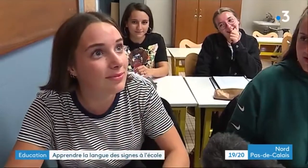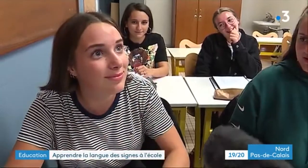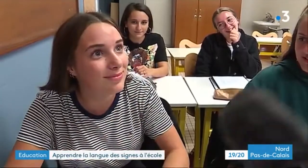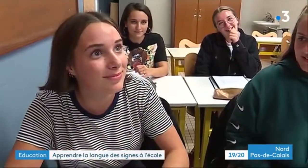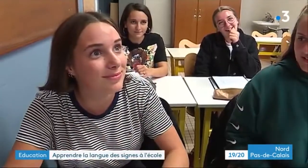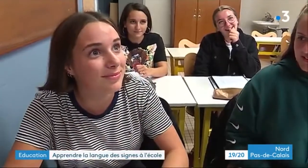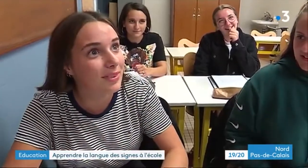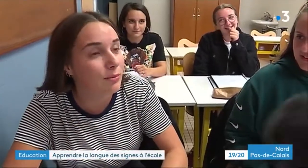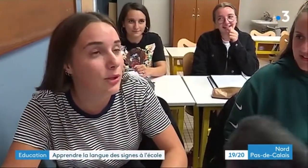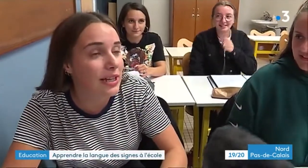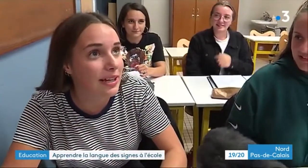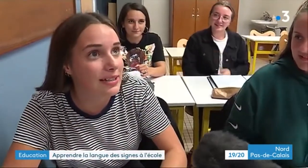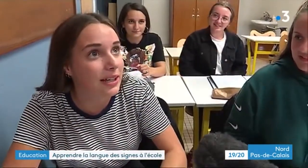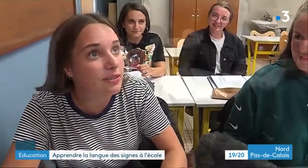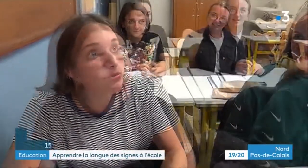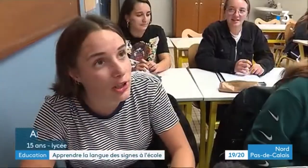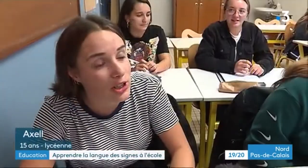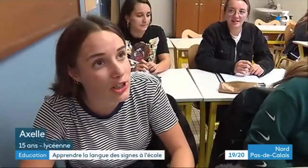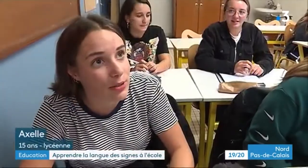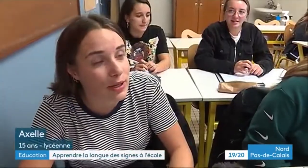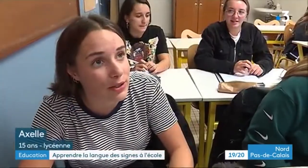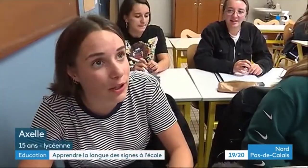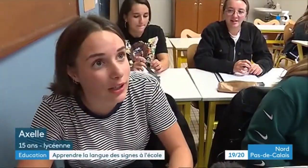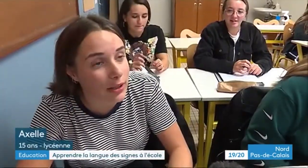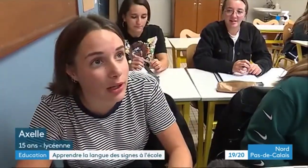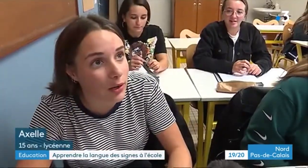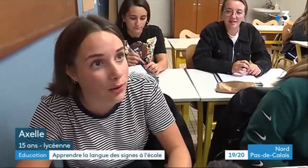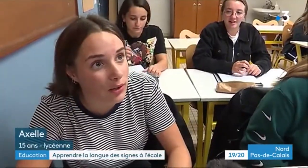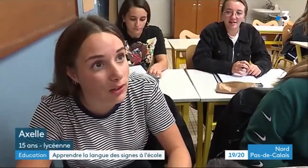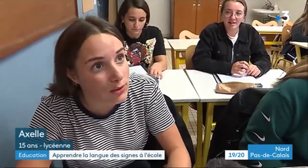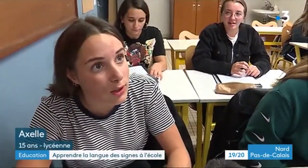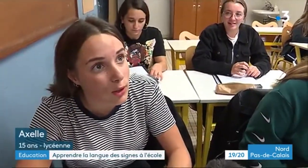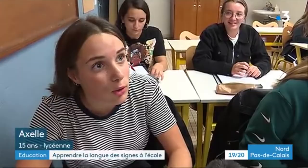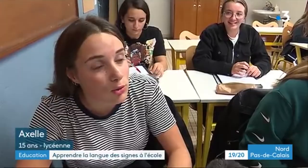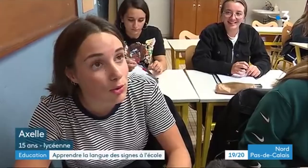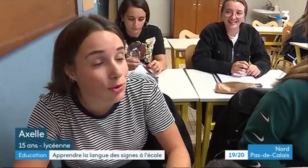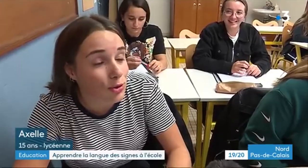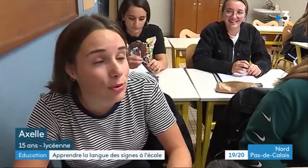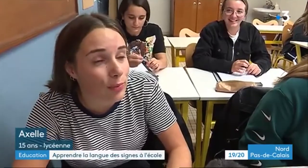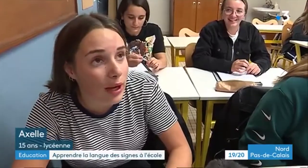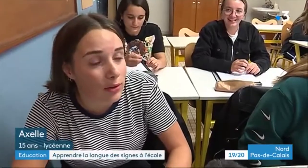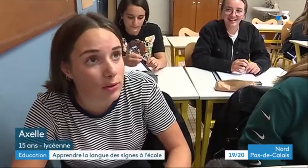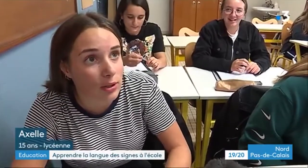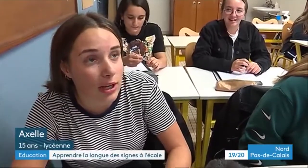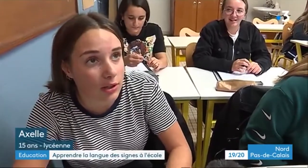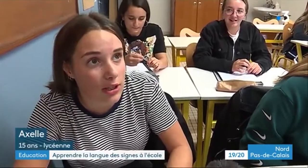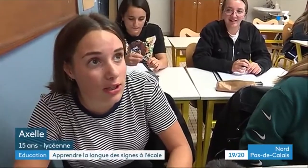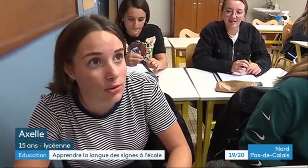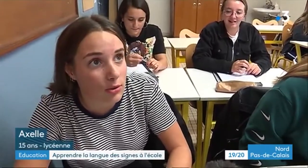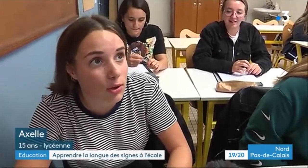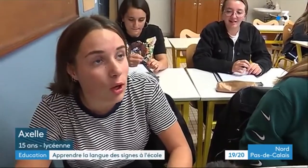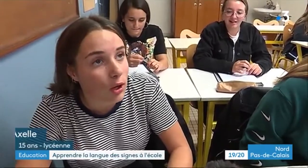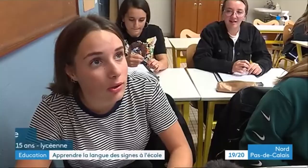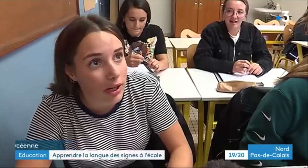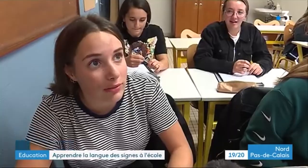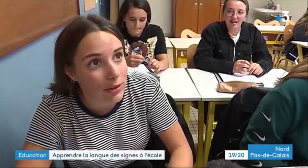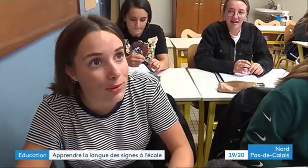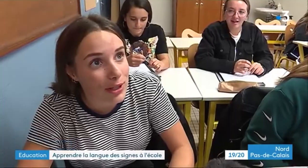Et ça veut dire? Bon anniversaire. Moi déjà j'ai ma sœur qui est malentendante. Du coup je parle la langue des signes dans la vie de tous les